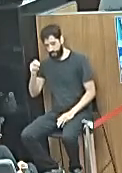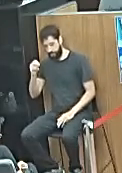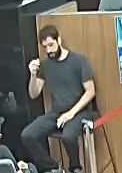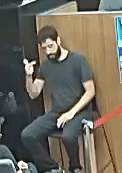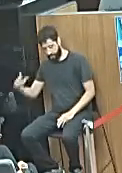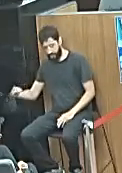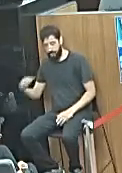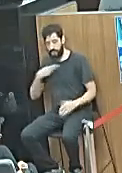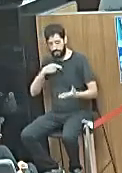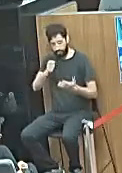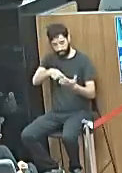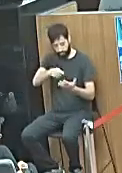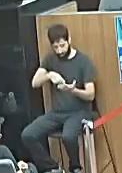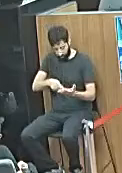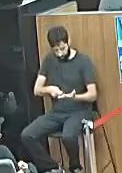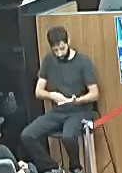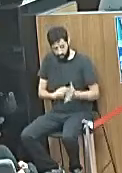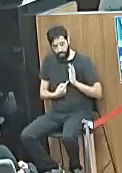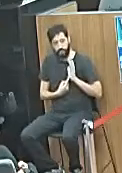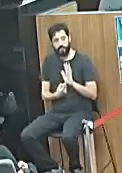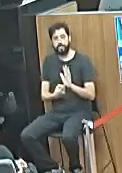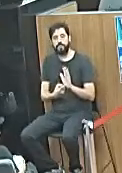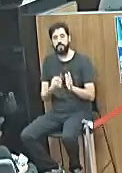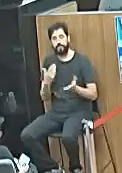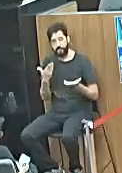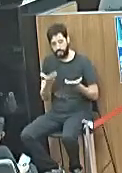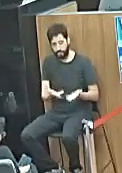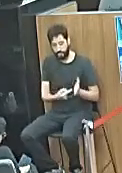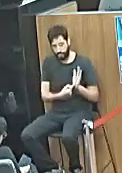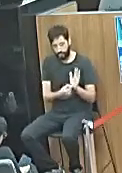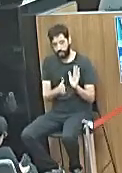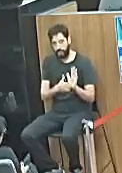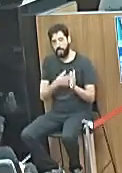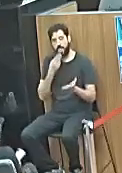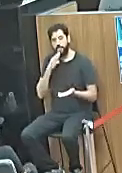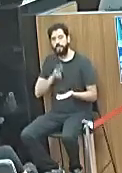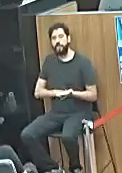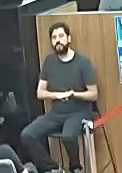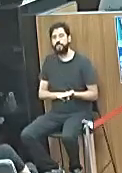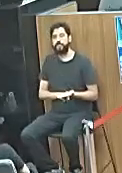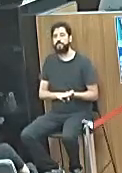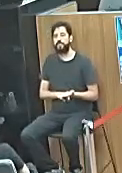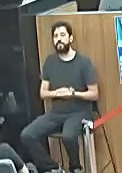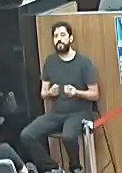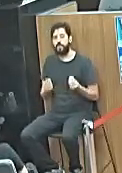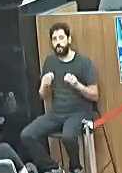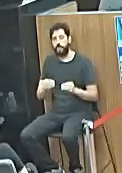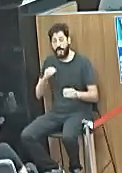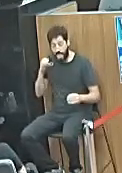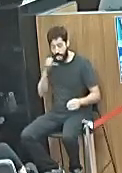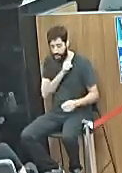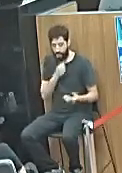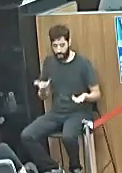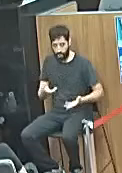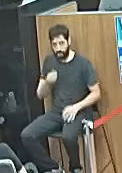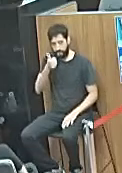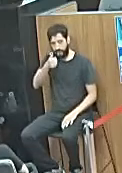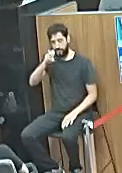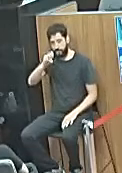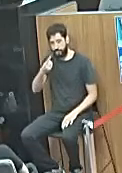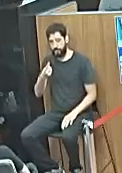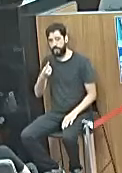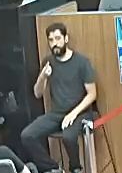abaixo-assinados apresentamos a vossa excelência a presente moção pleiteando a convocação imediata dos 151